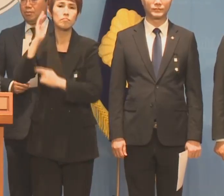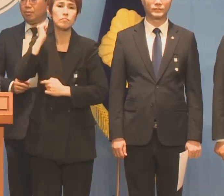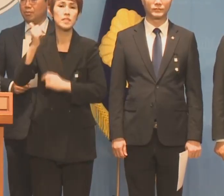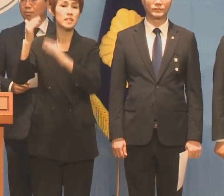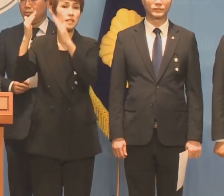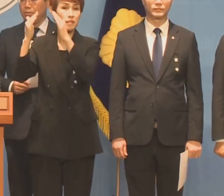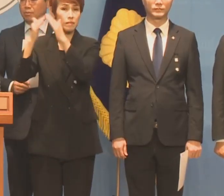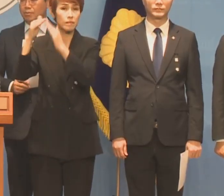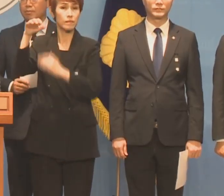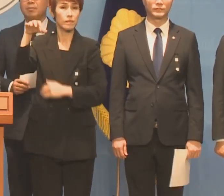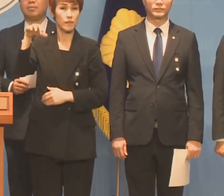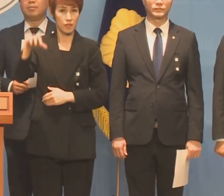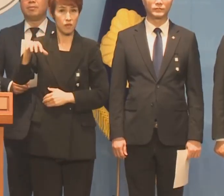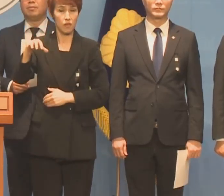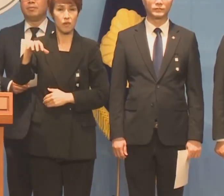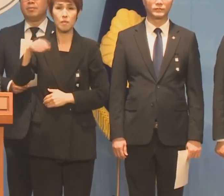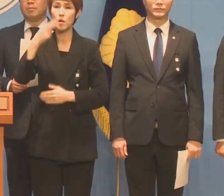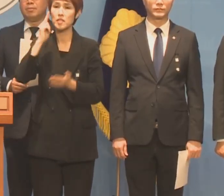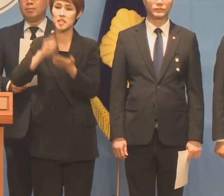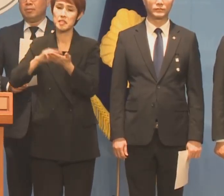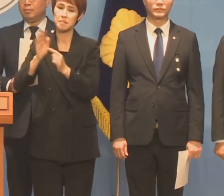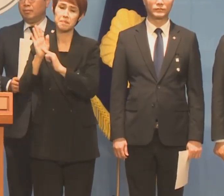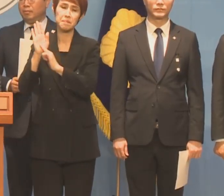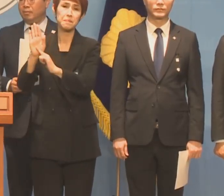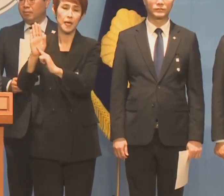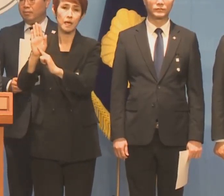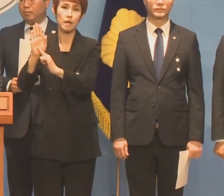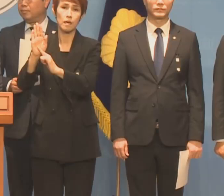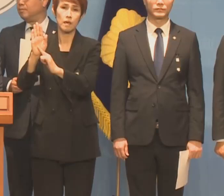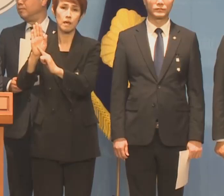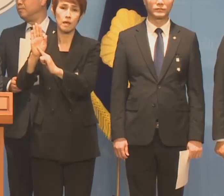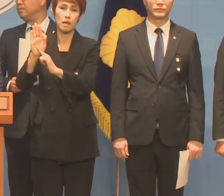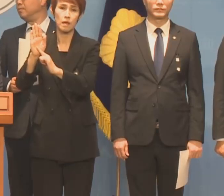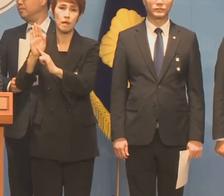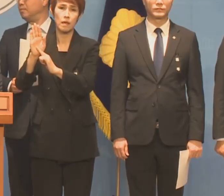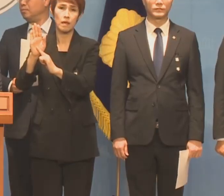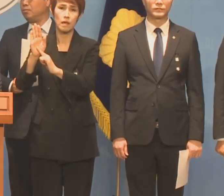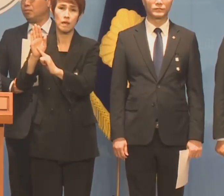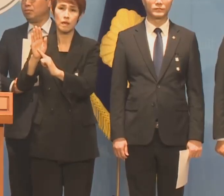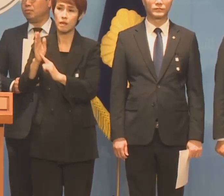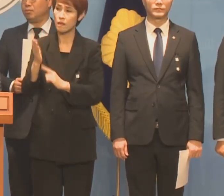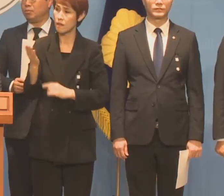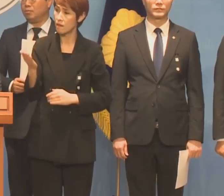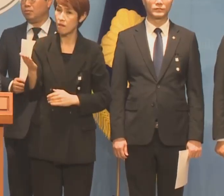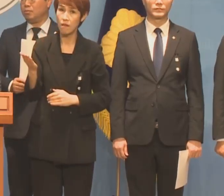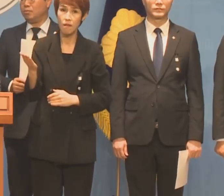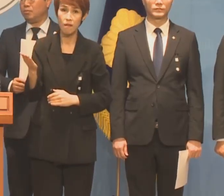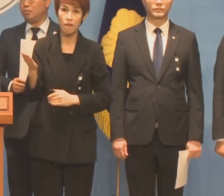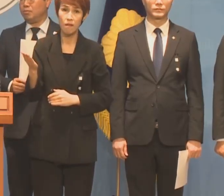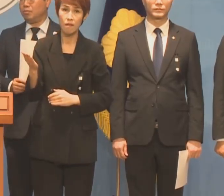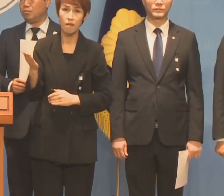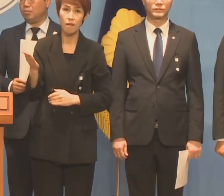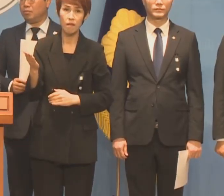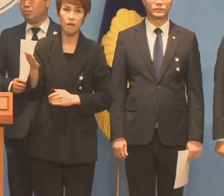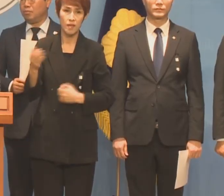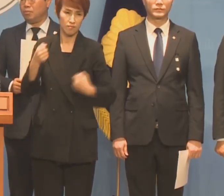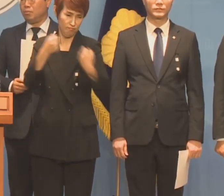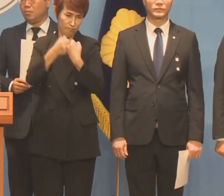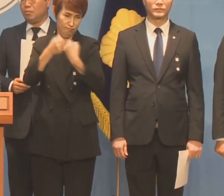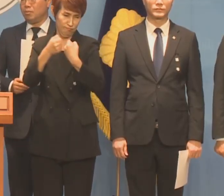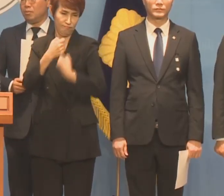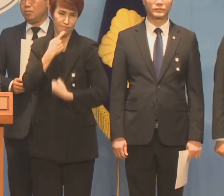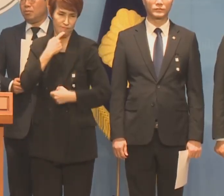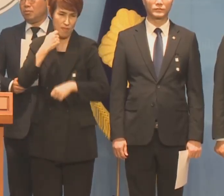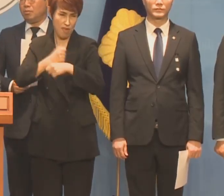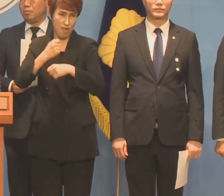이런 메시지를 내보냈습니다. 이런 메시지를 내보내서 끝까지 싸우겠다고